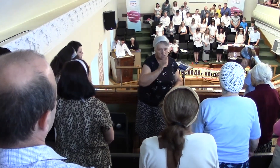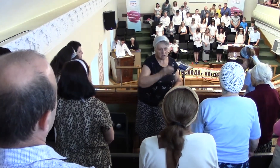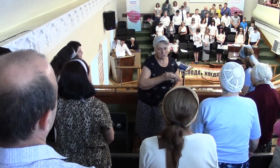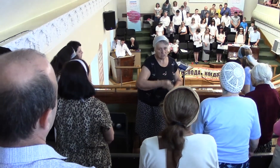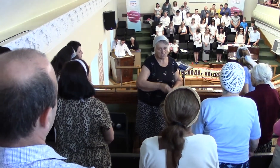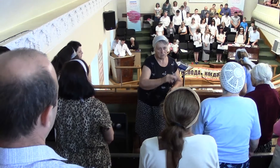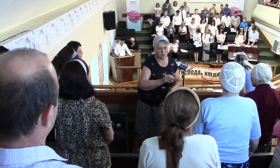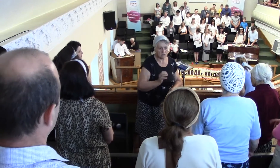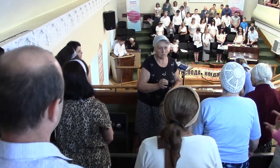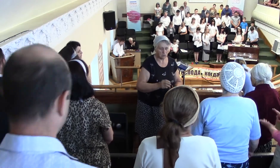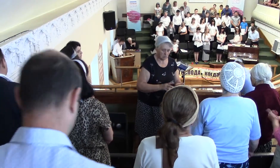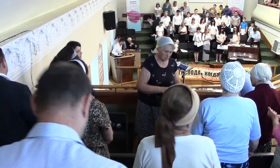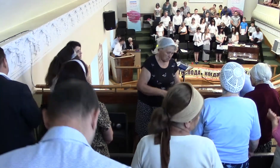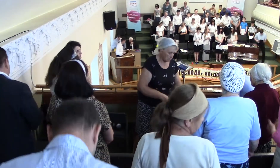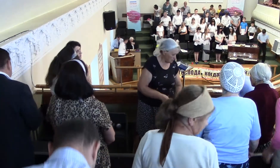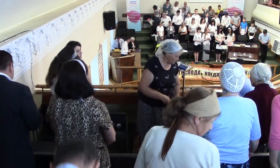Святого. Аминь.